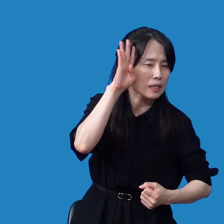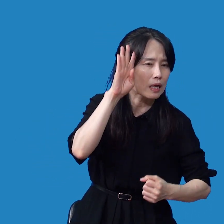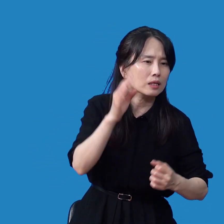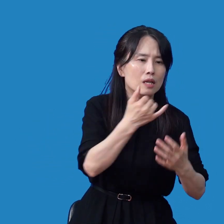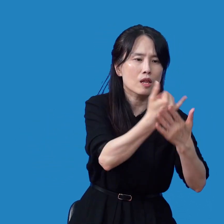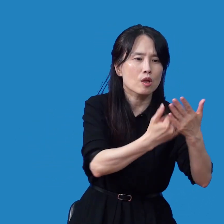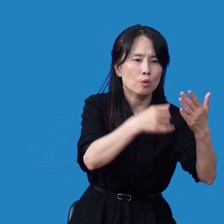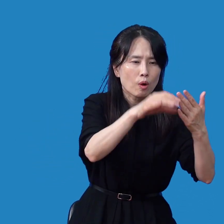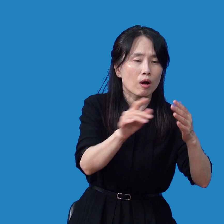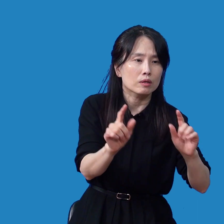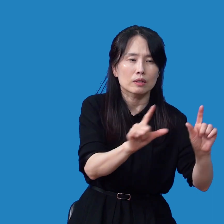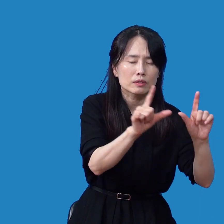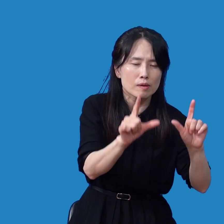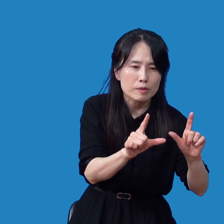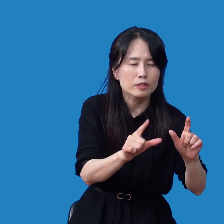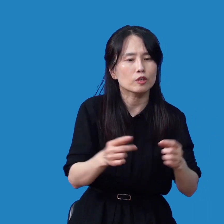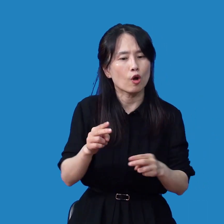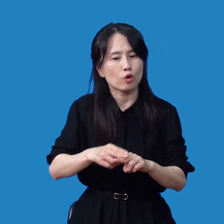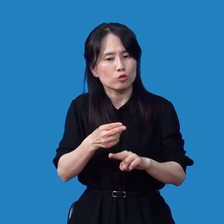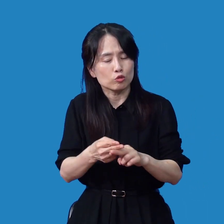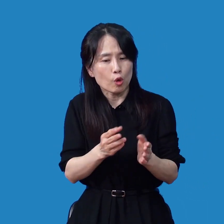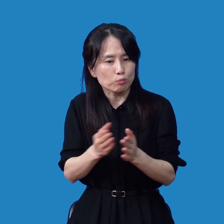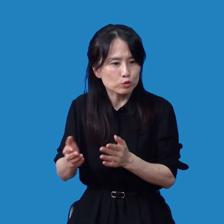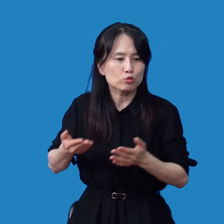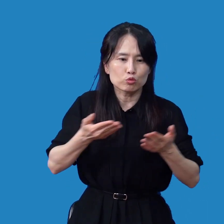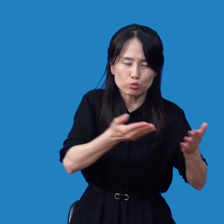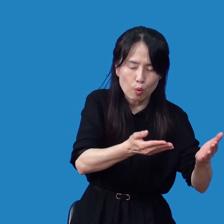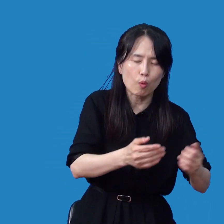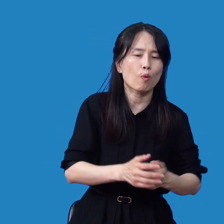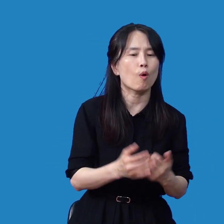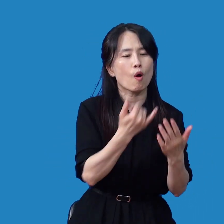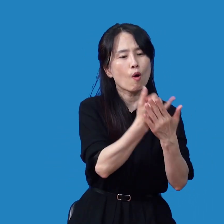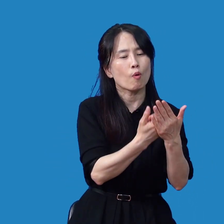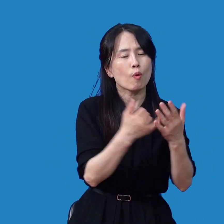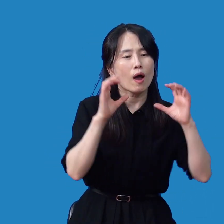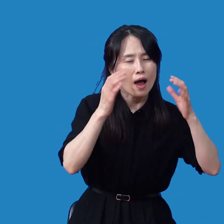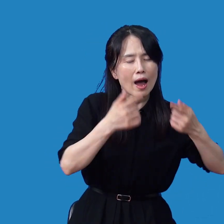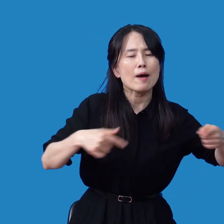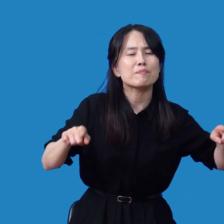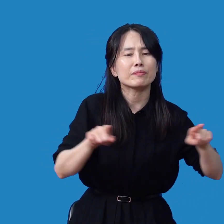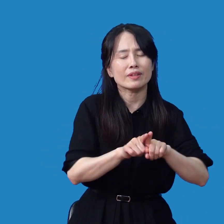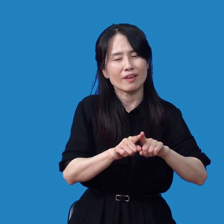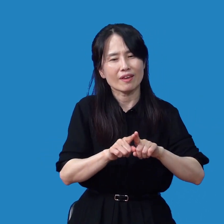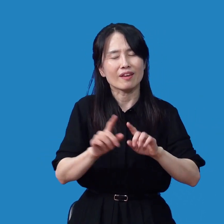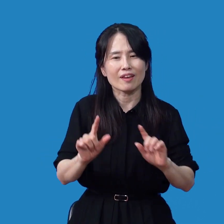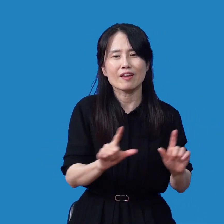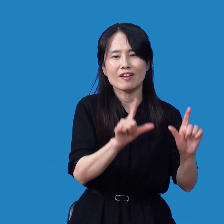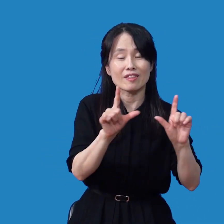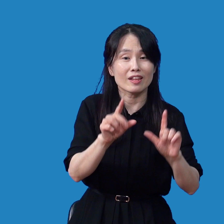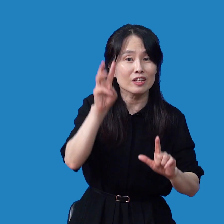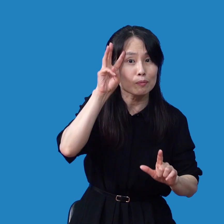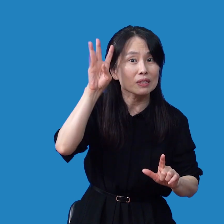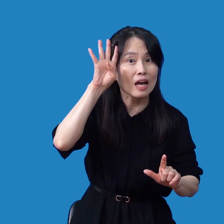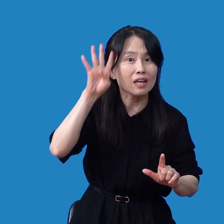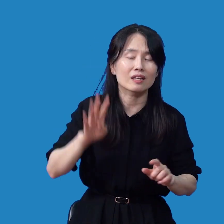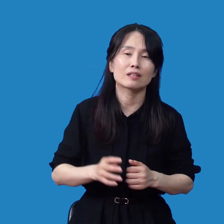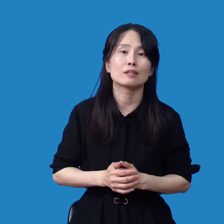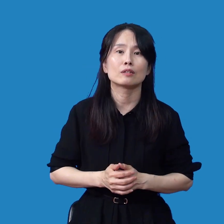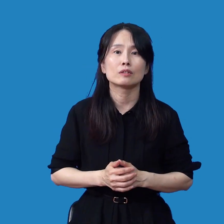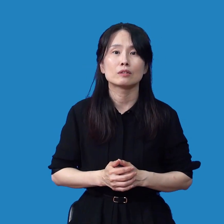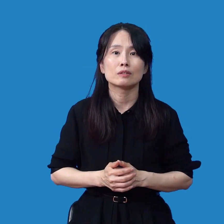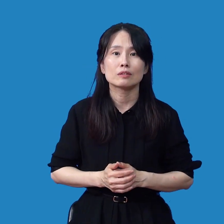지나면서 준비해온 선물도 주고 그 고아원 아이들과 함께 시간을 보냅니다.